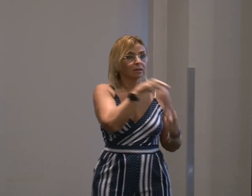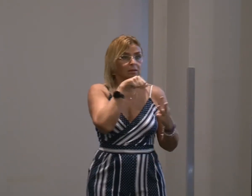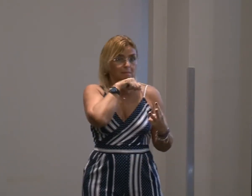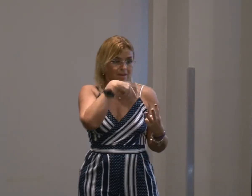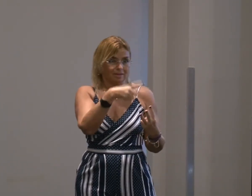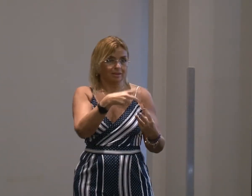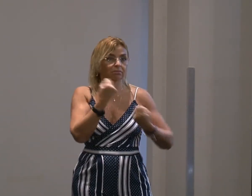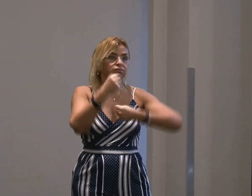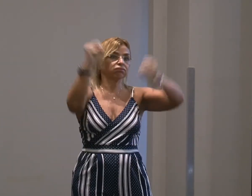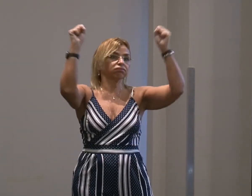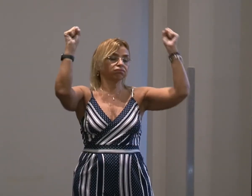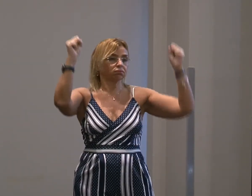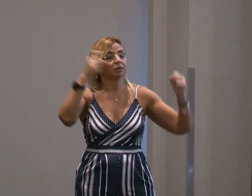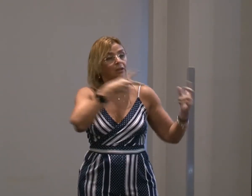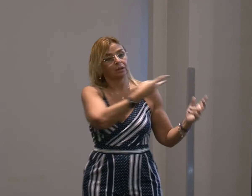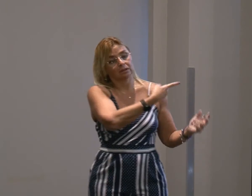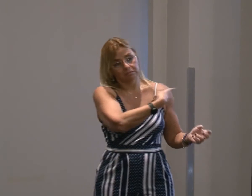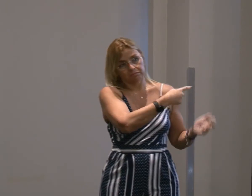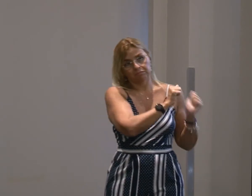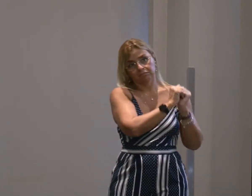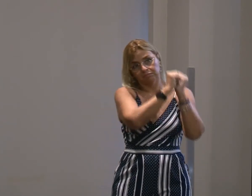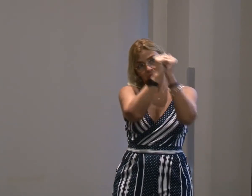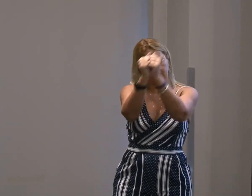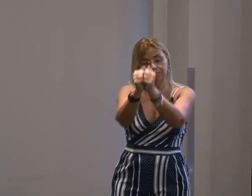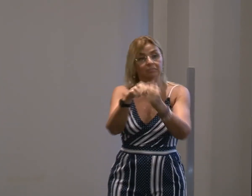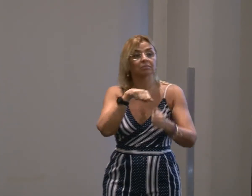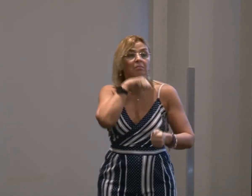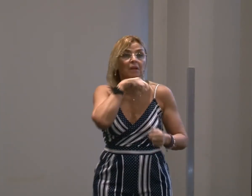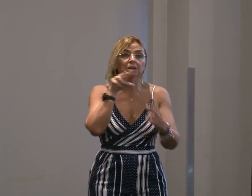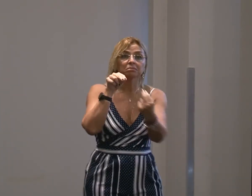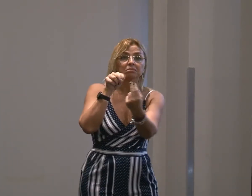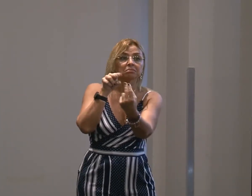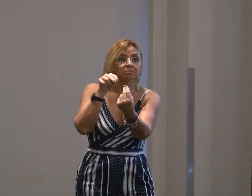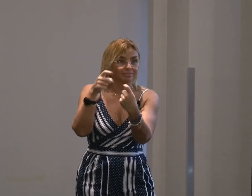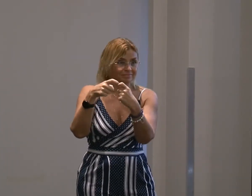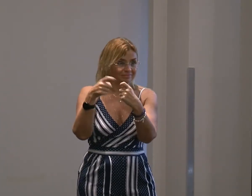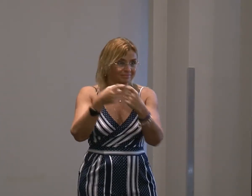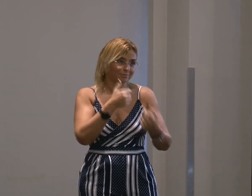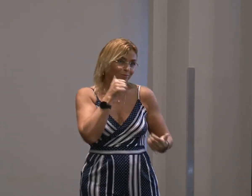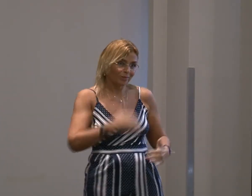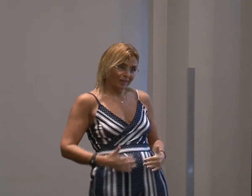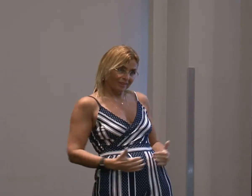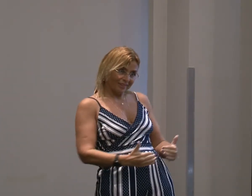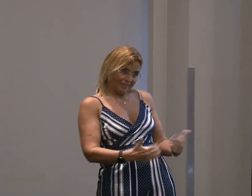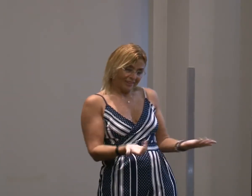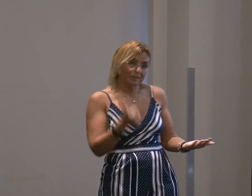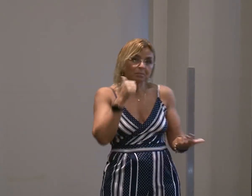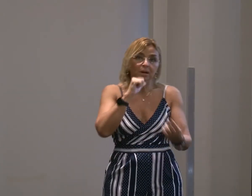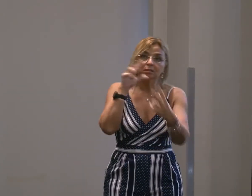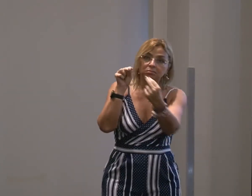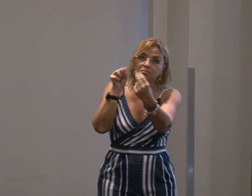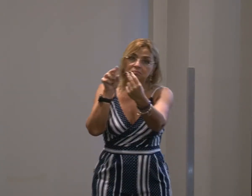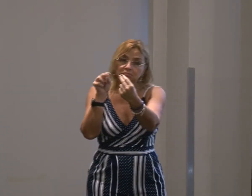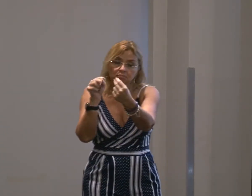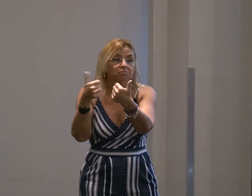grávida do terceiro. A mãe dela ficou extremamente brava e foi com ela ao médico. Ela grávida, conversando com a